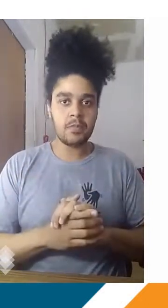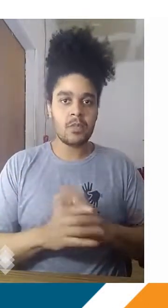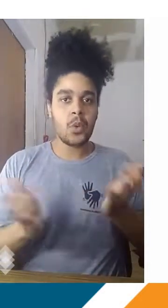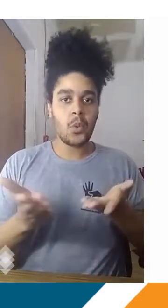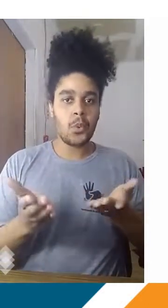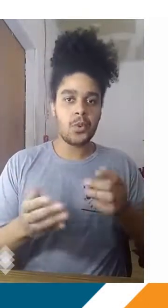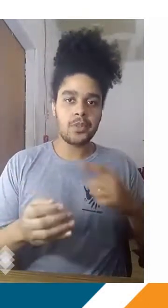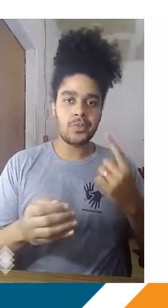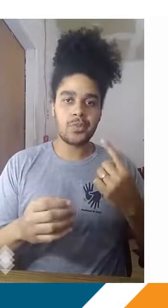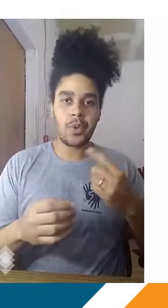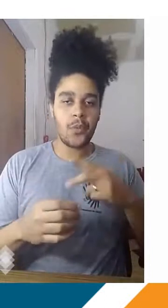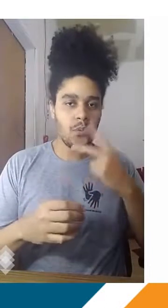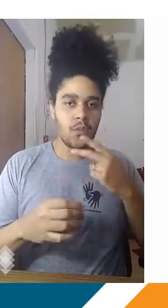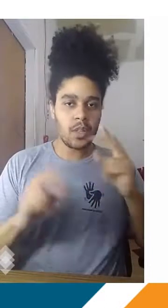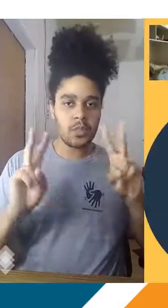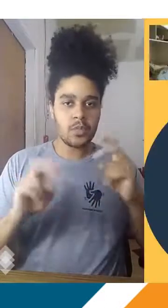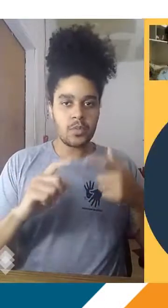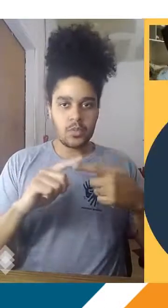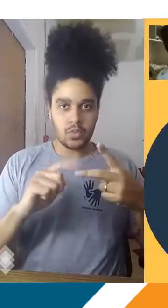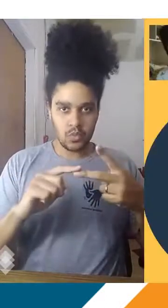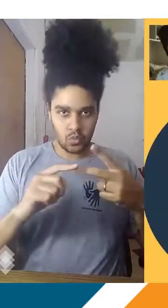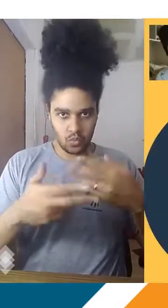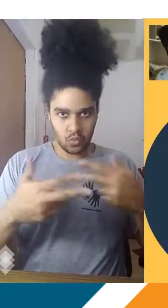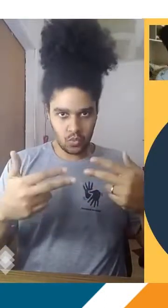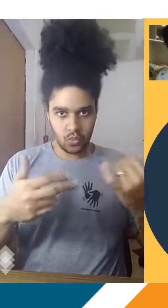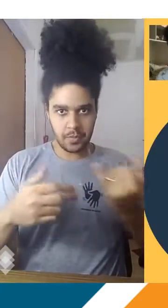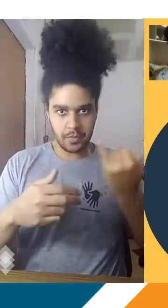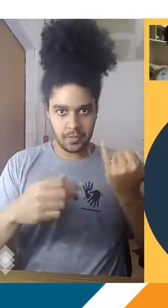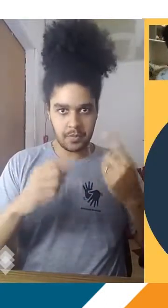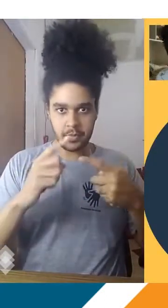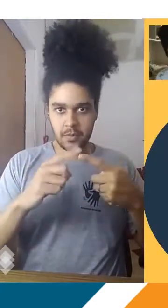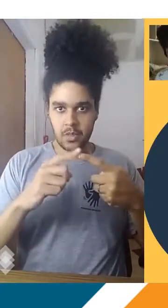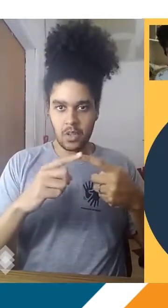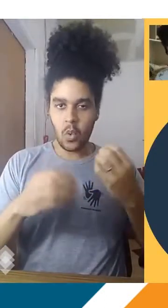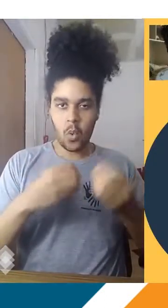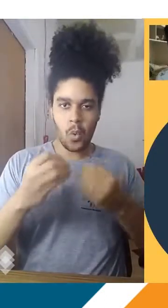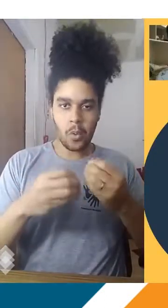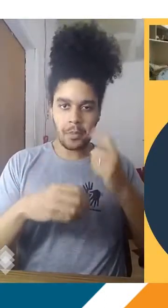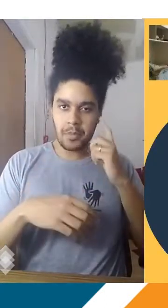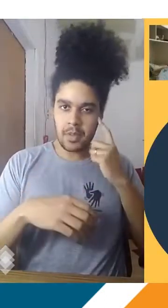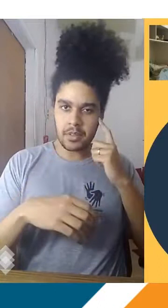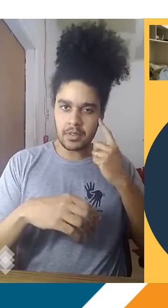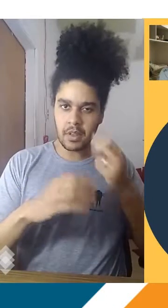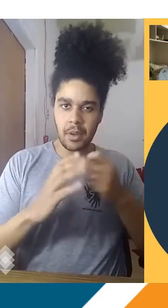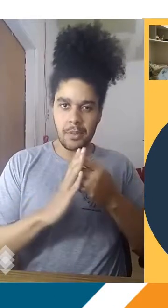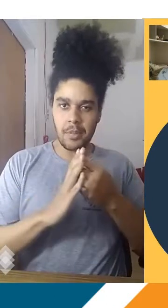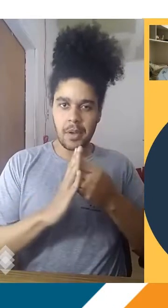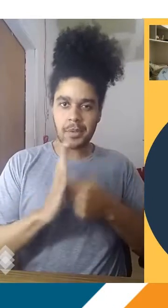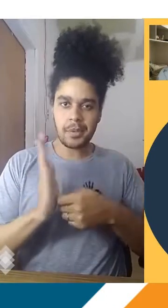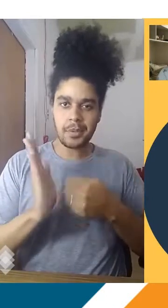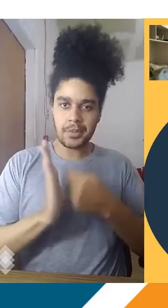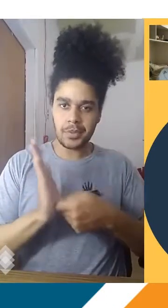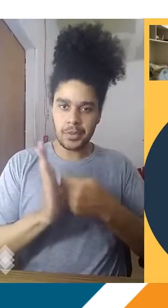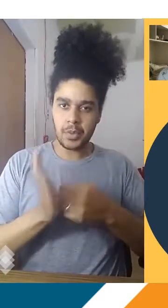mesmo? Hoje, então, a gente vai discutir duas coisas muito importantes aqui. Primeiro, a gente vai entender como pensar uma